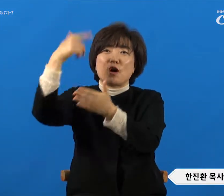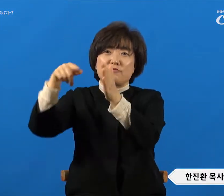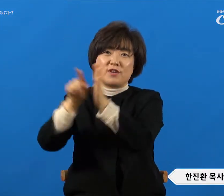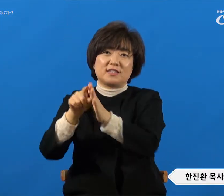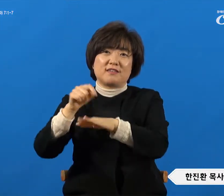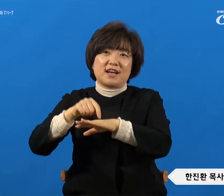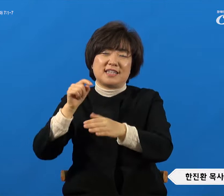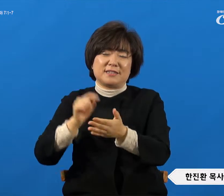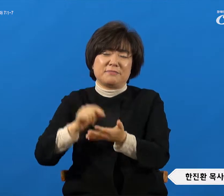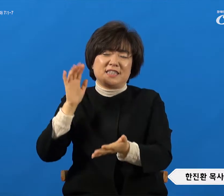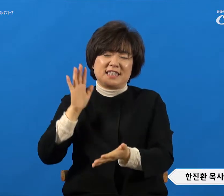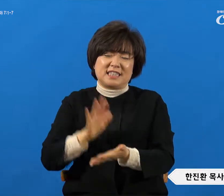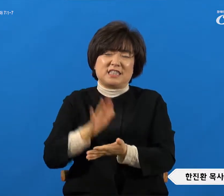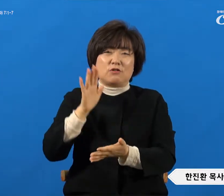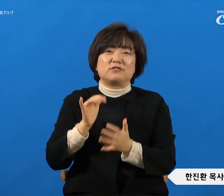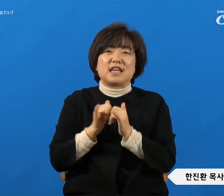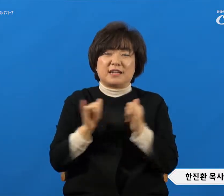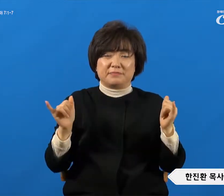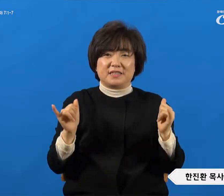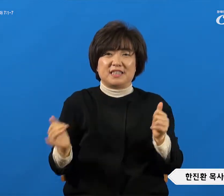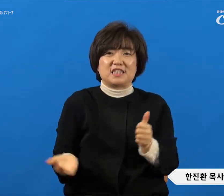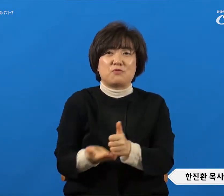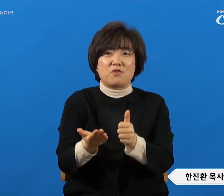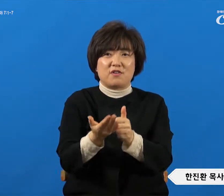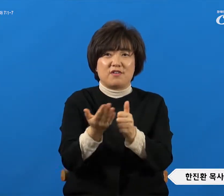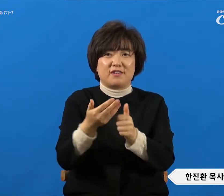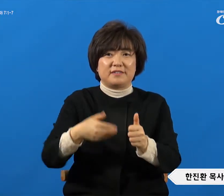위해서 가슴이 뜨거운 사람들을 키워내야 됩니다.